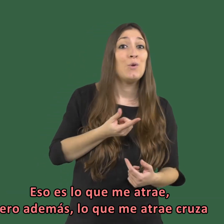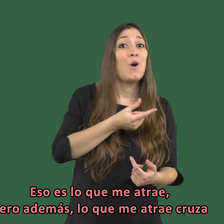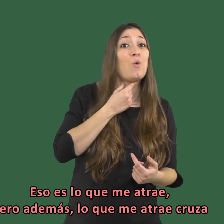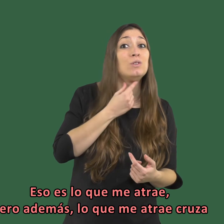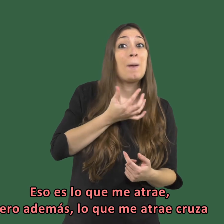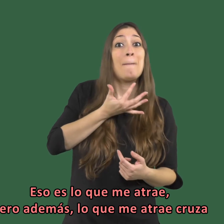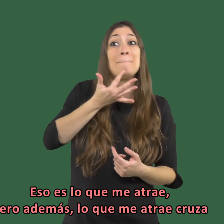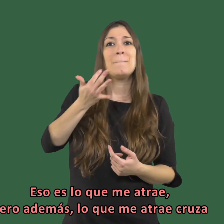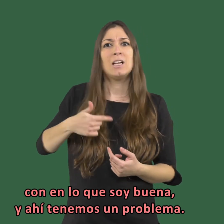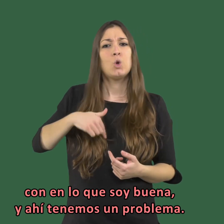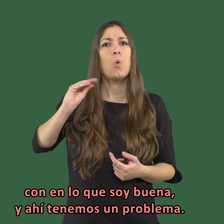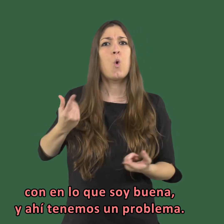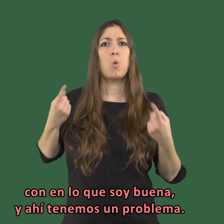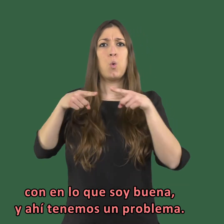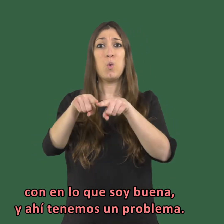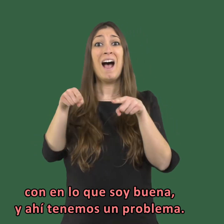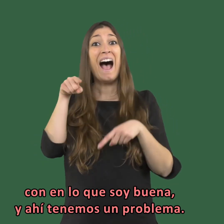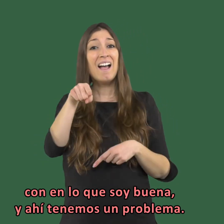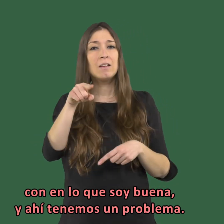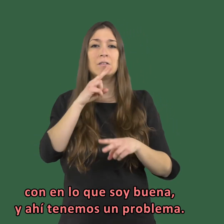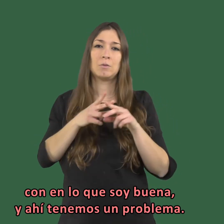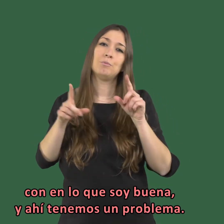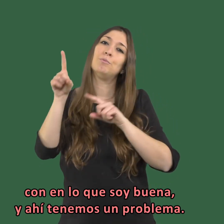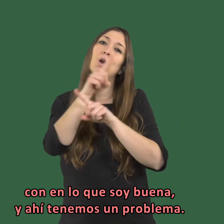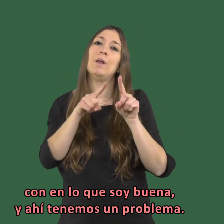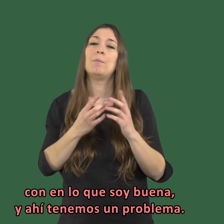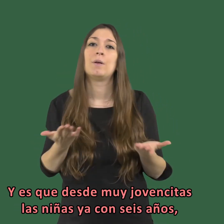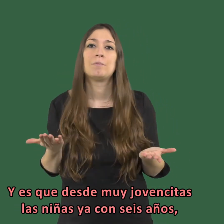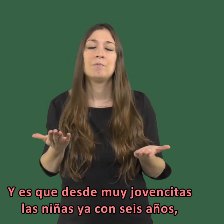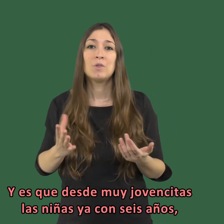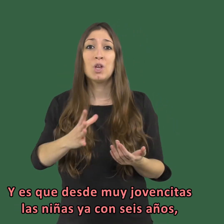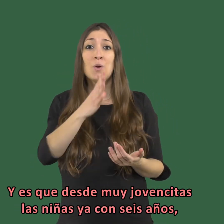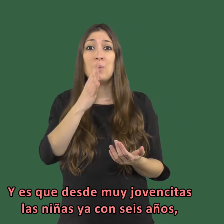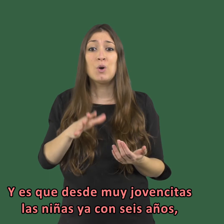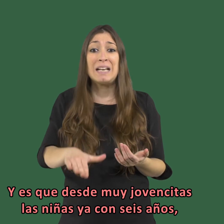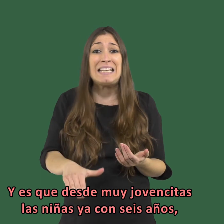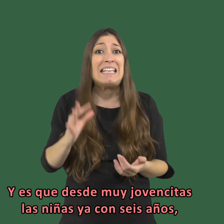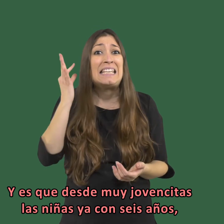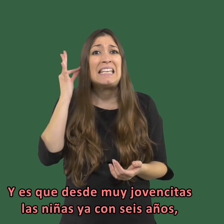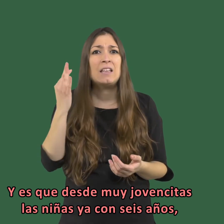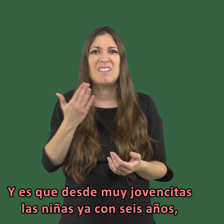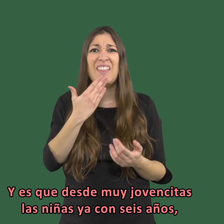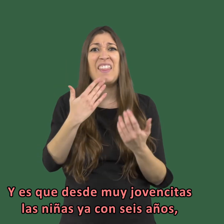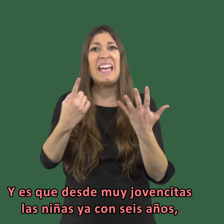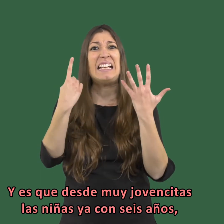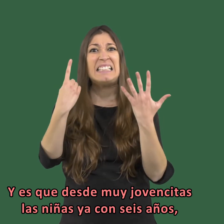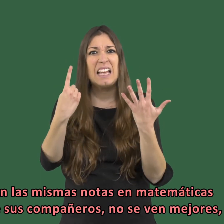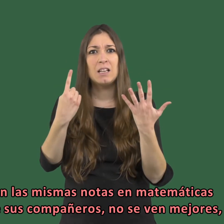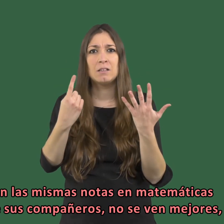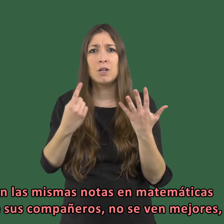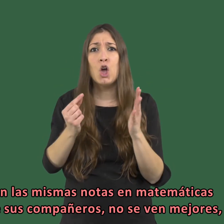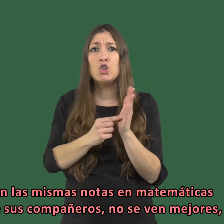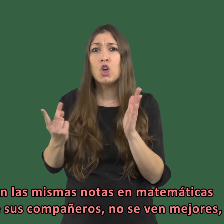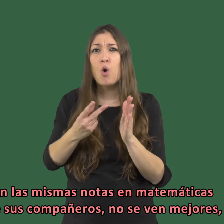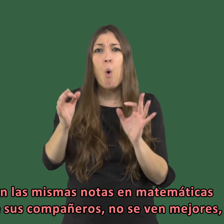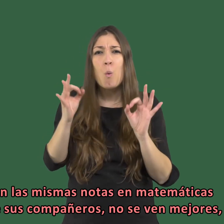que me atrae cruza con lo que soy buena. Y ahí tenemos un problema, y es que desde muy jovencitas, las niñas ya con 6 años, con